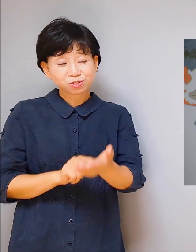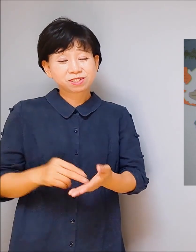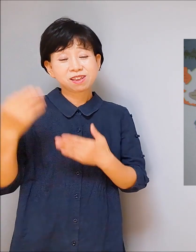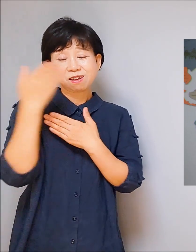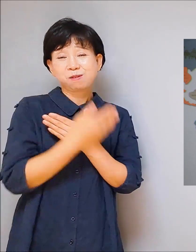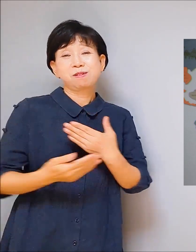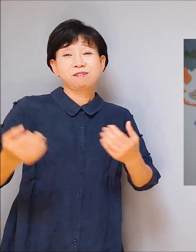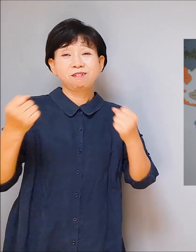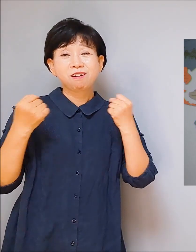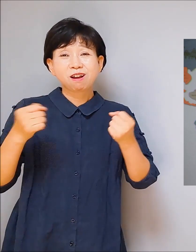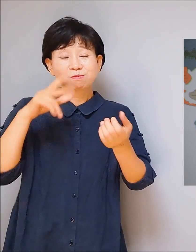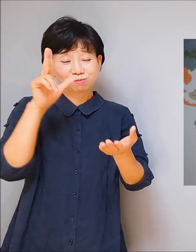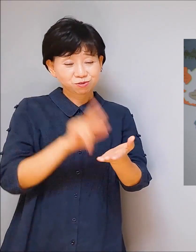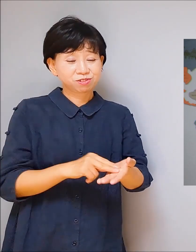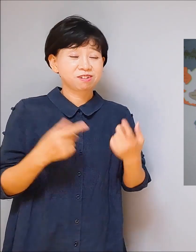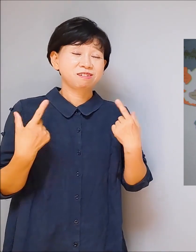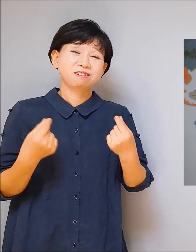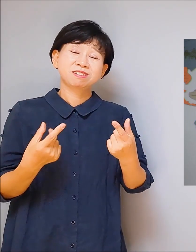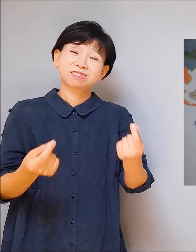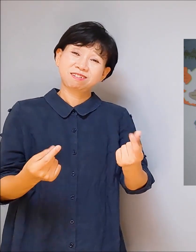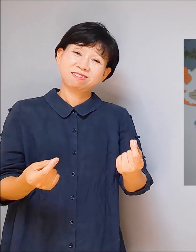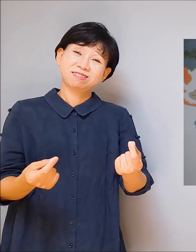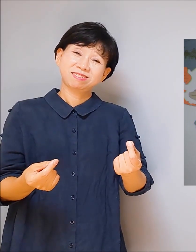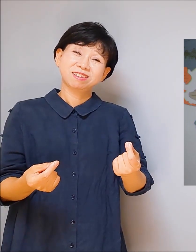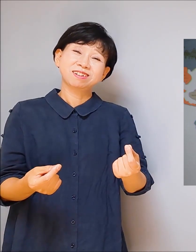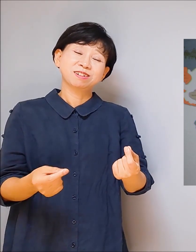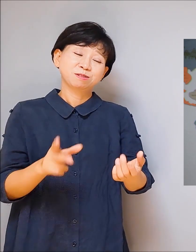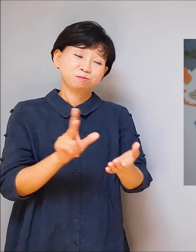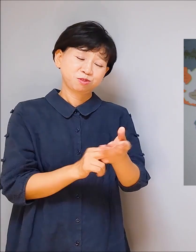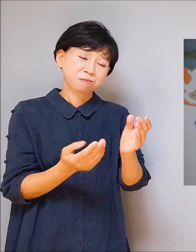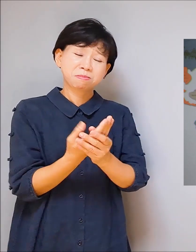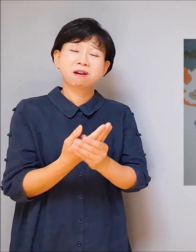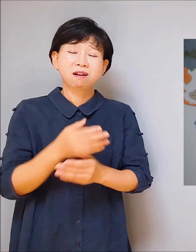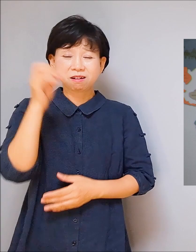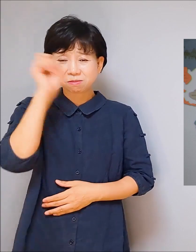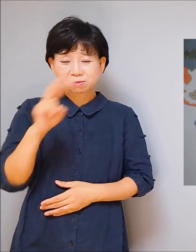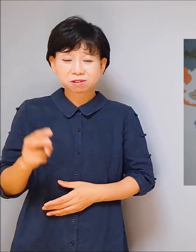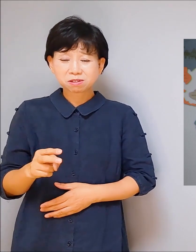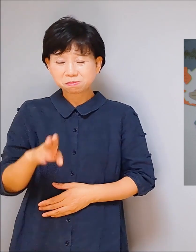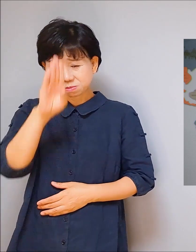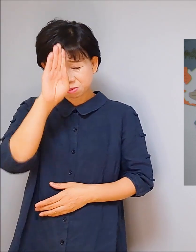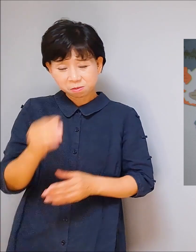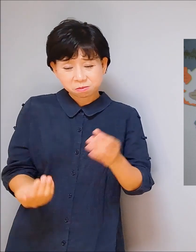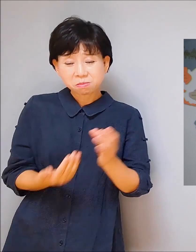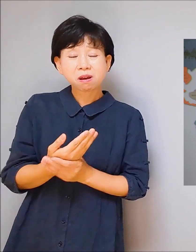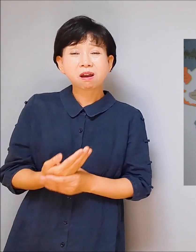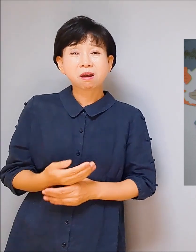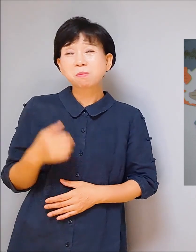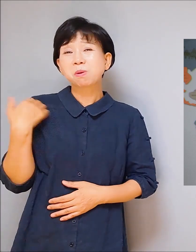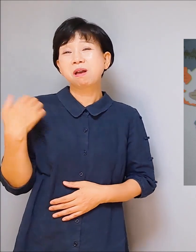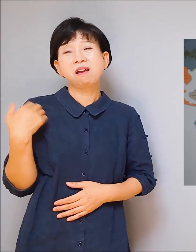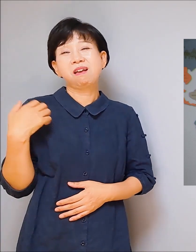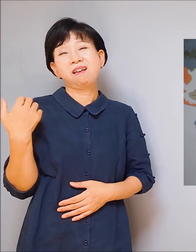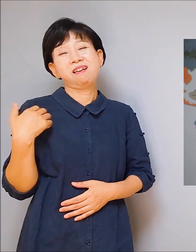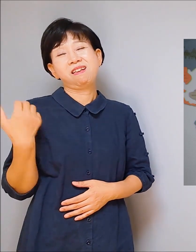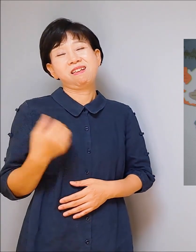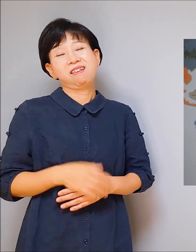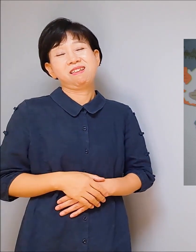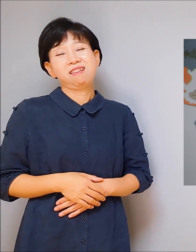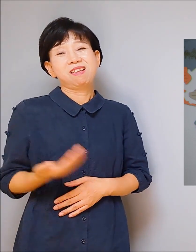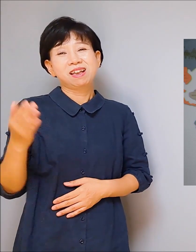문제도 전혀 예상 못한 뜻밖의 문제도 일어날 수 있지요. 그러나 져주시는 하나님,